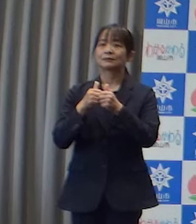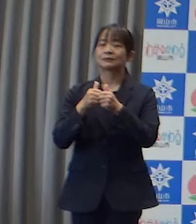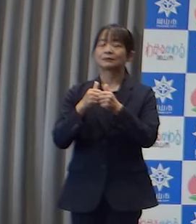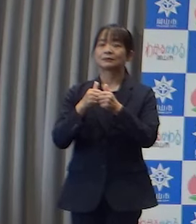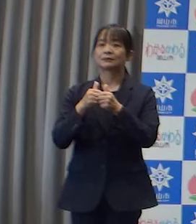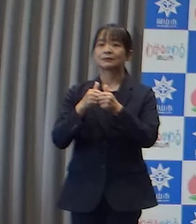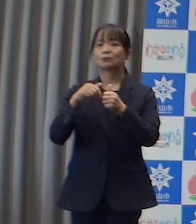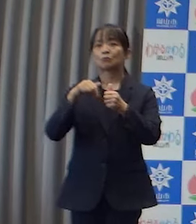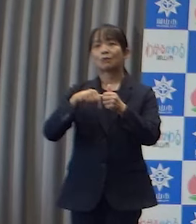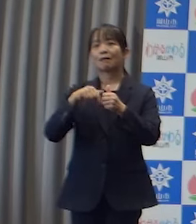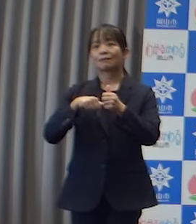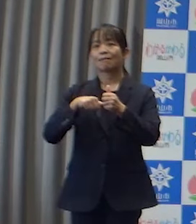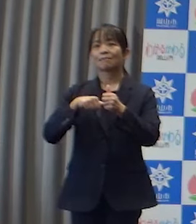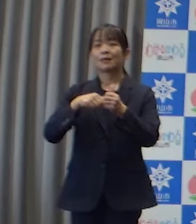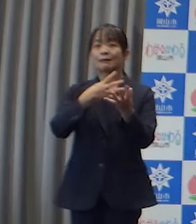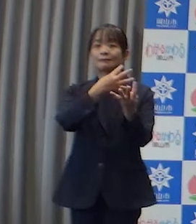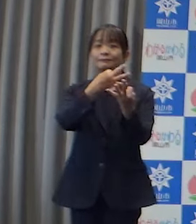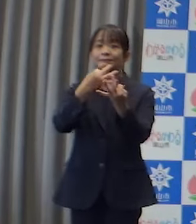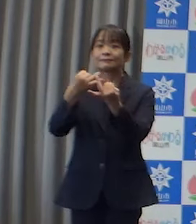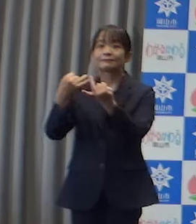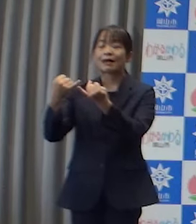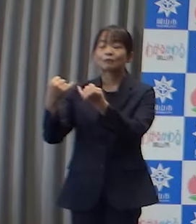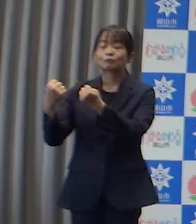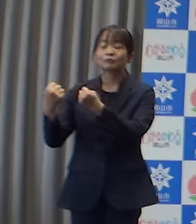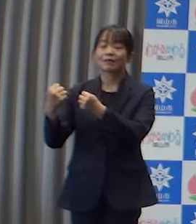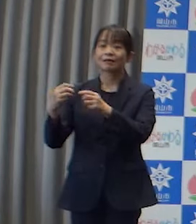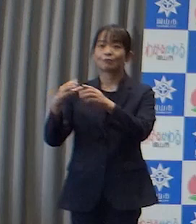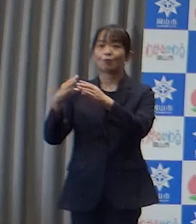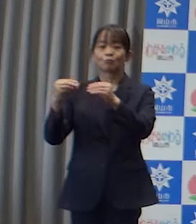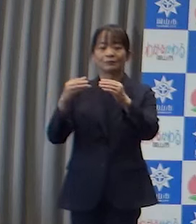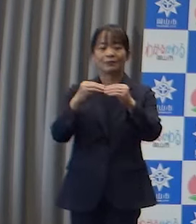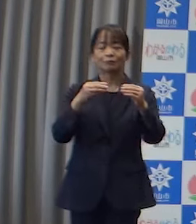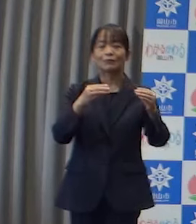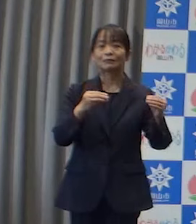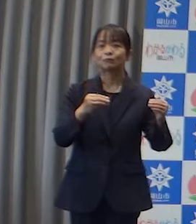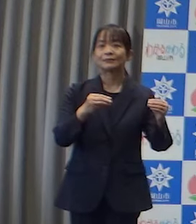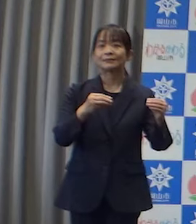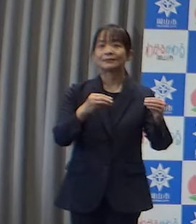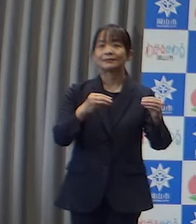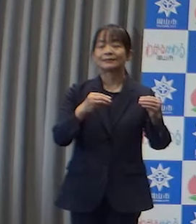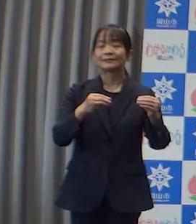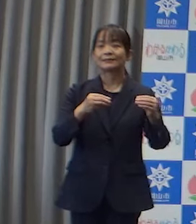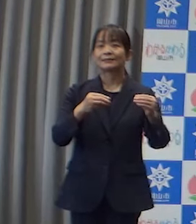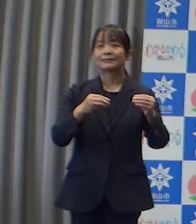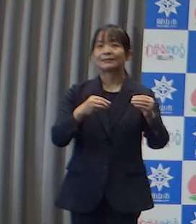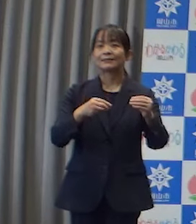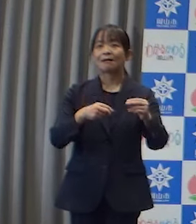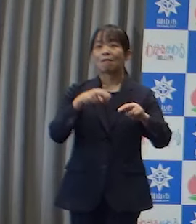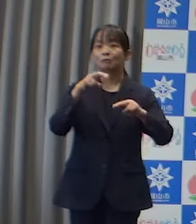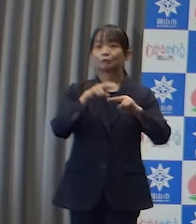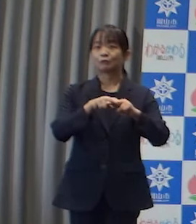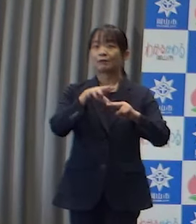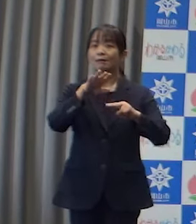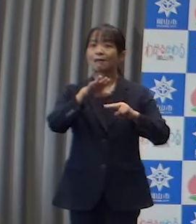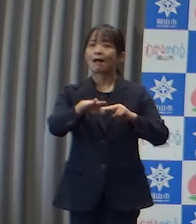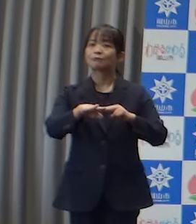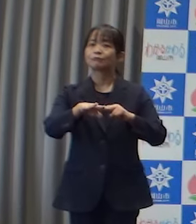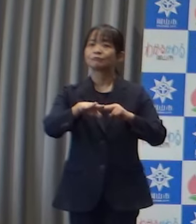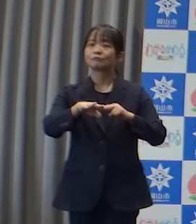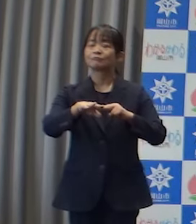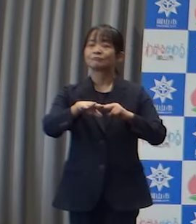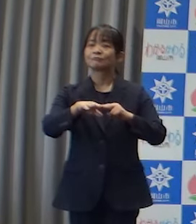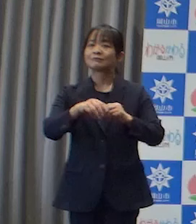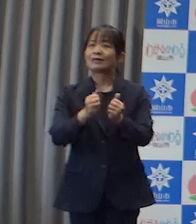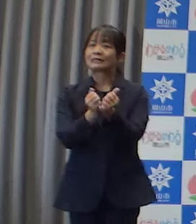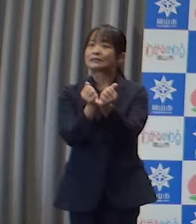非常に多くの国から参加し、なんていうか制約があまりない、フランク